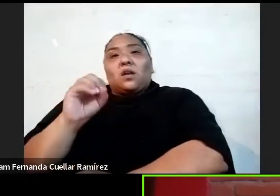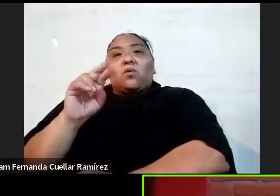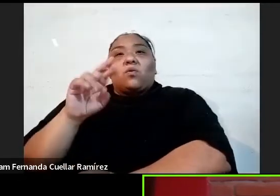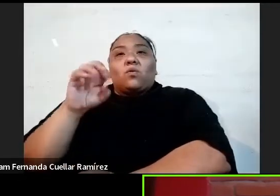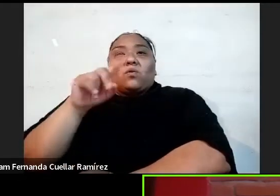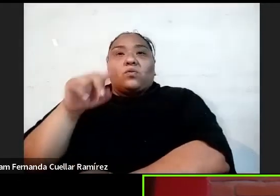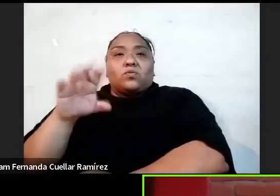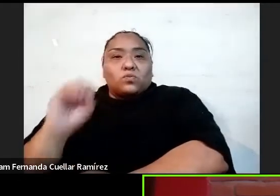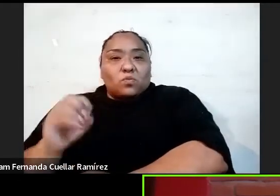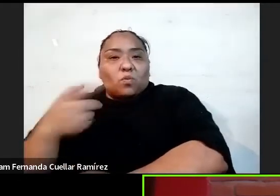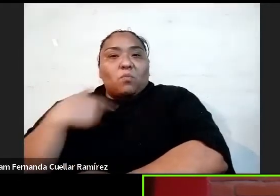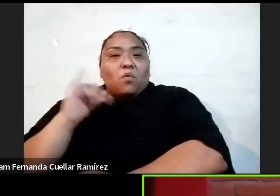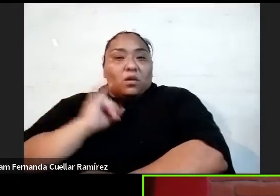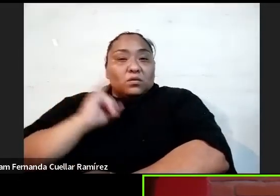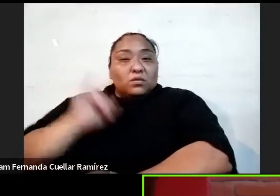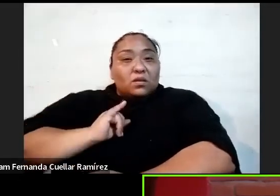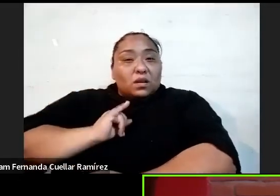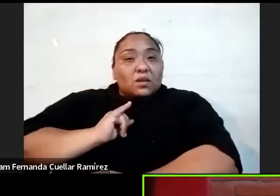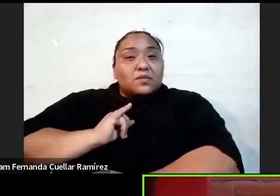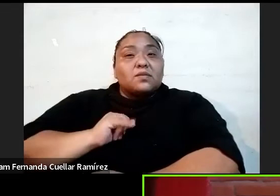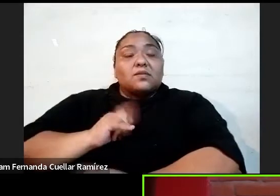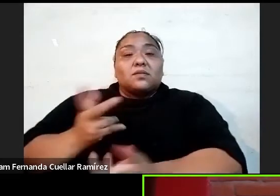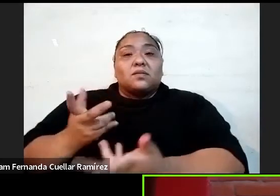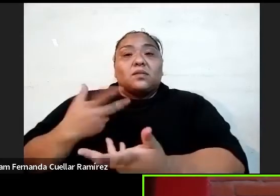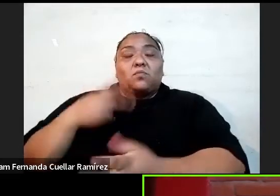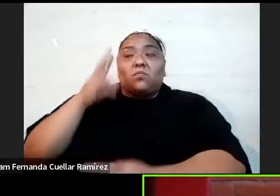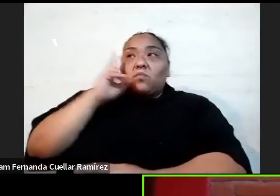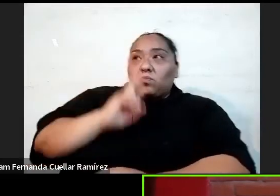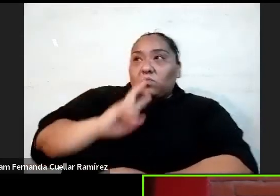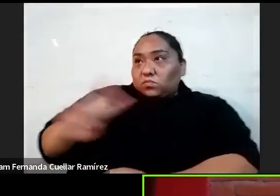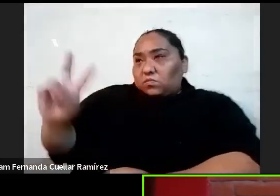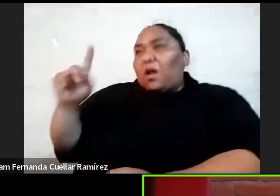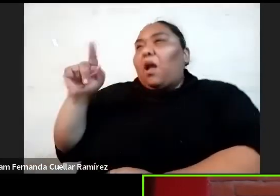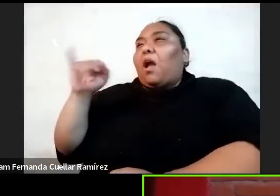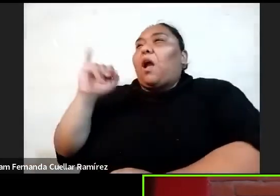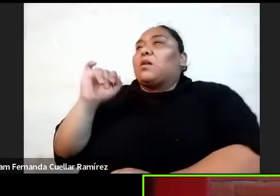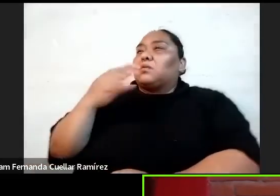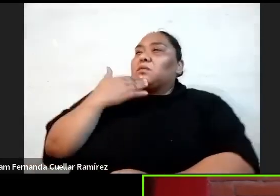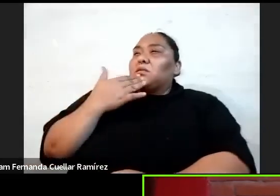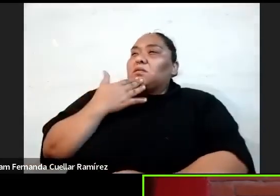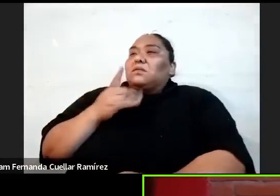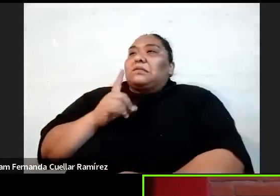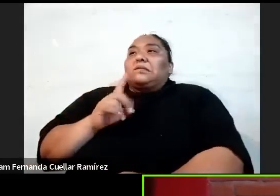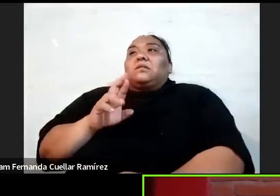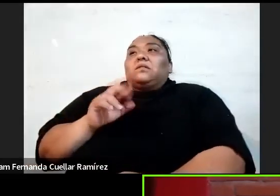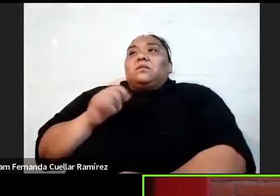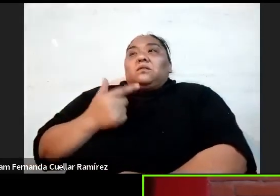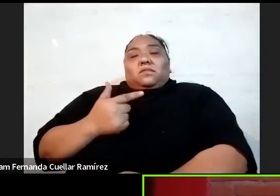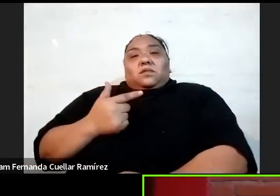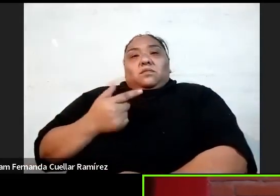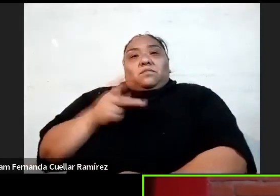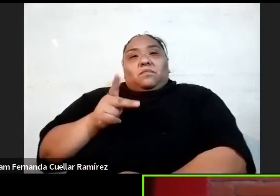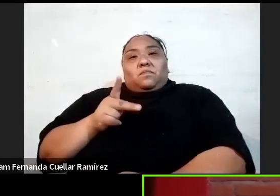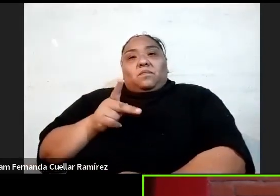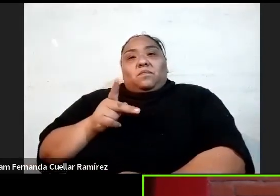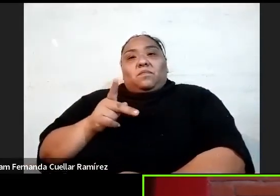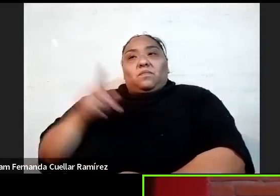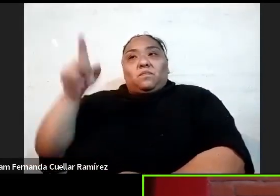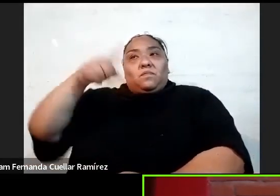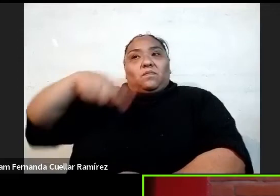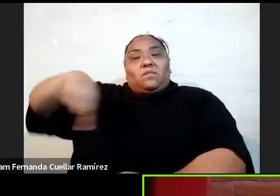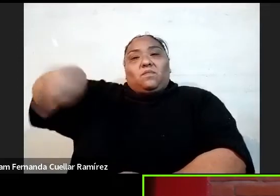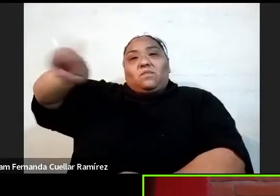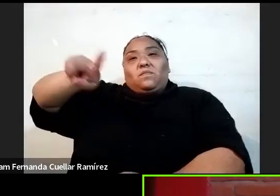interesante como darme cuenta que sí eran drags, pero no eran esas drags que la gente creía que